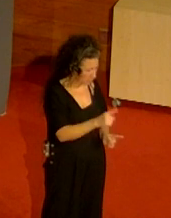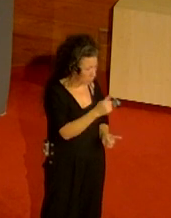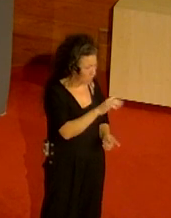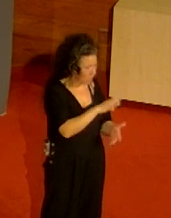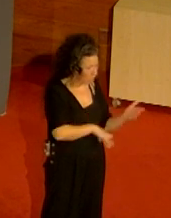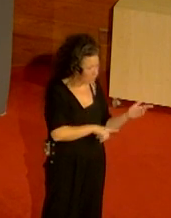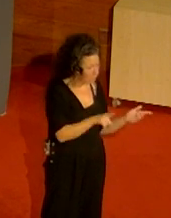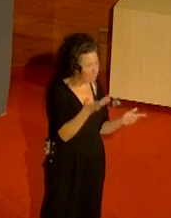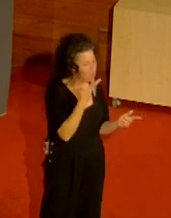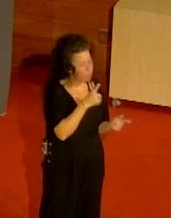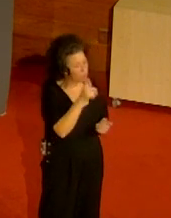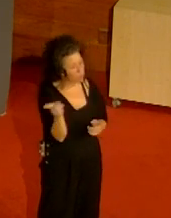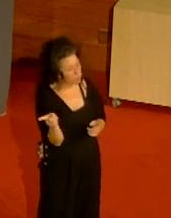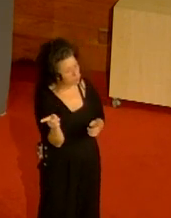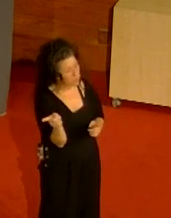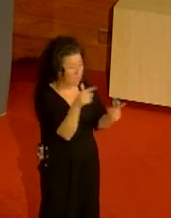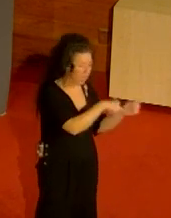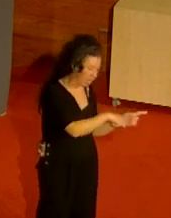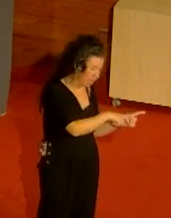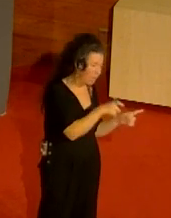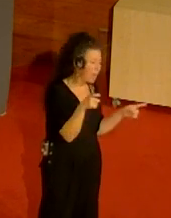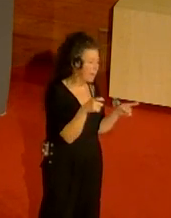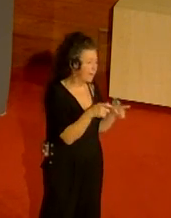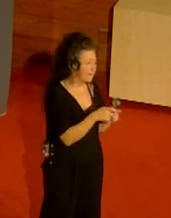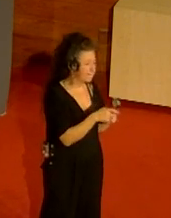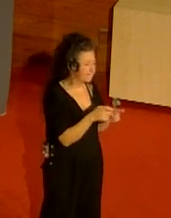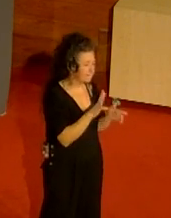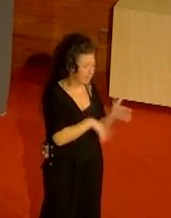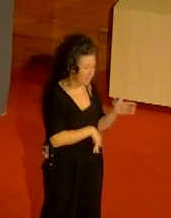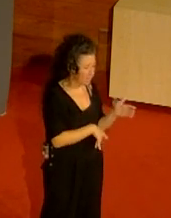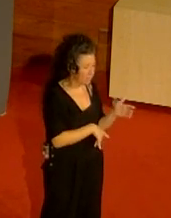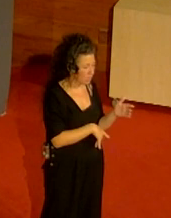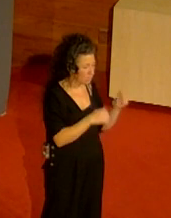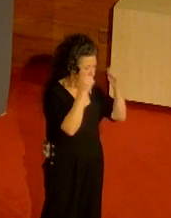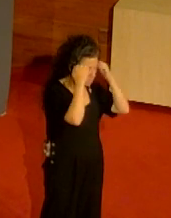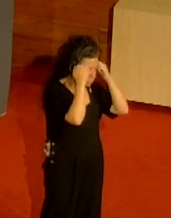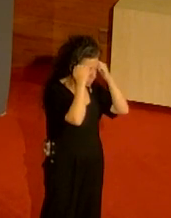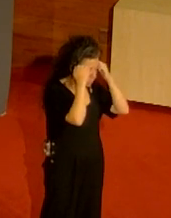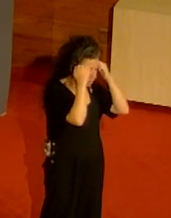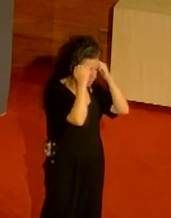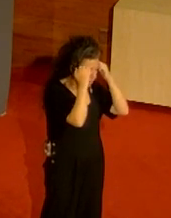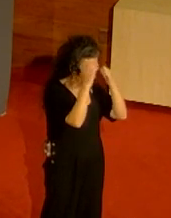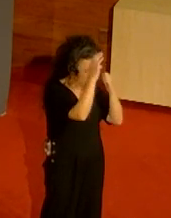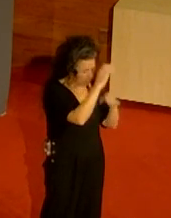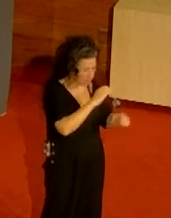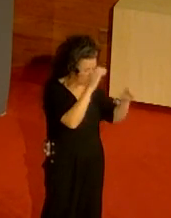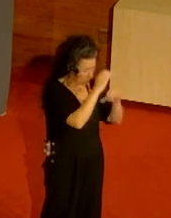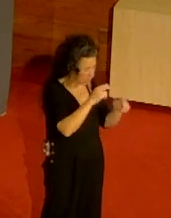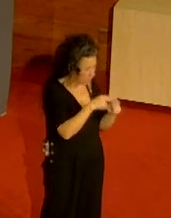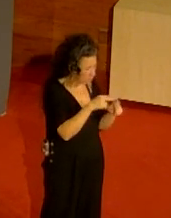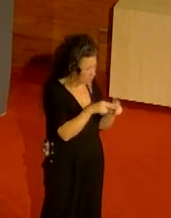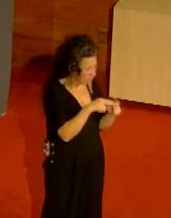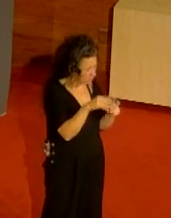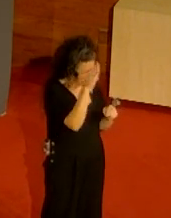allí en Barcelona, estudiante de Ciencias Políticas, ya licenciada ahora, y que sus padres eran de origen